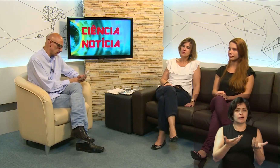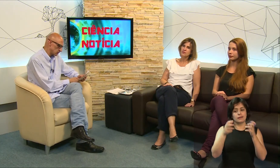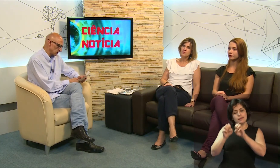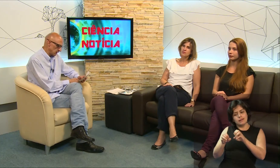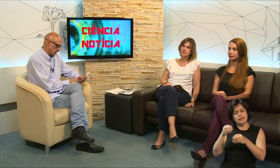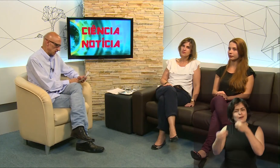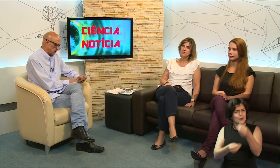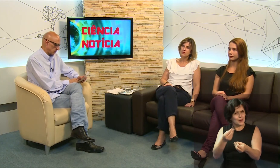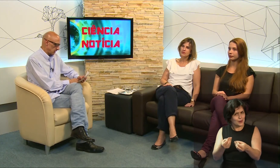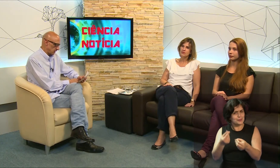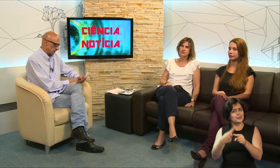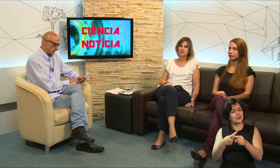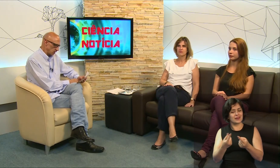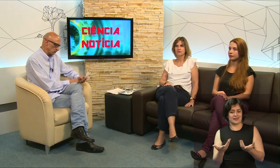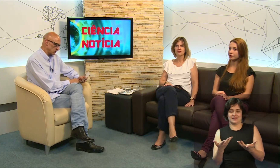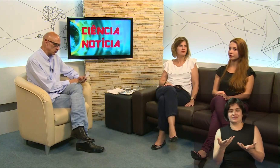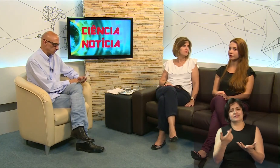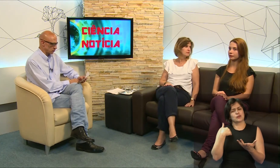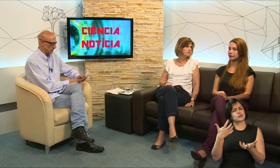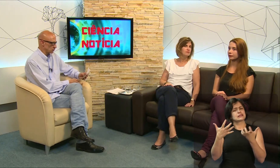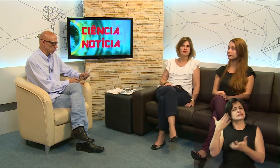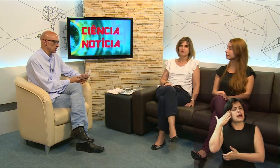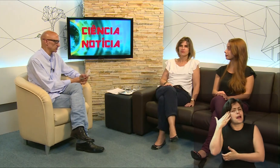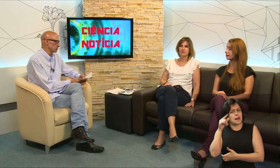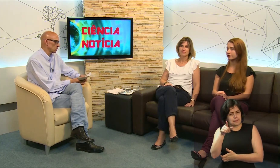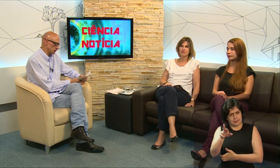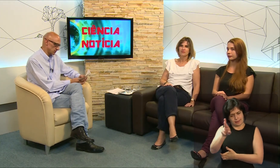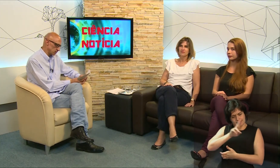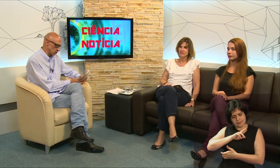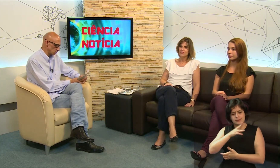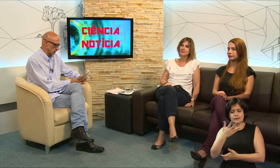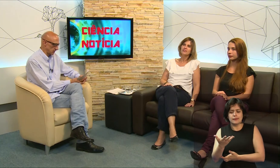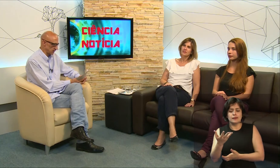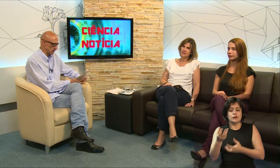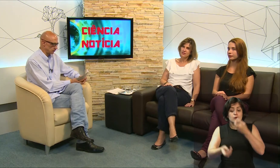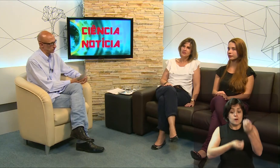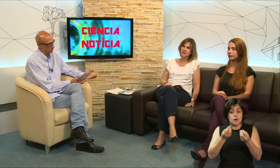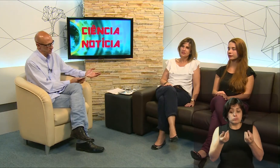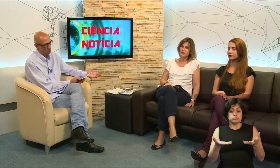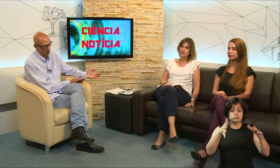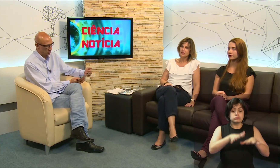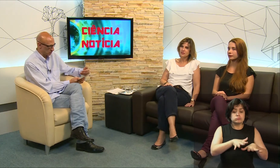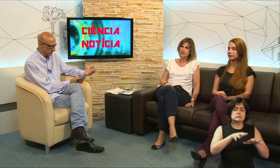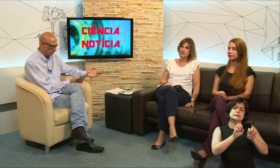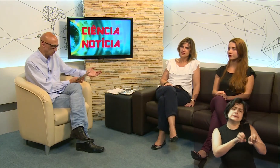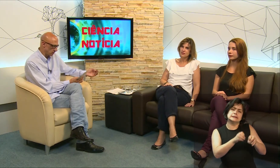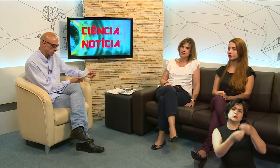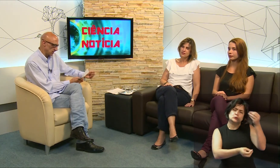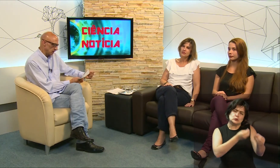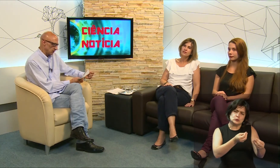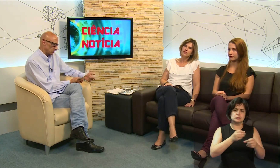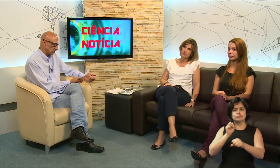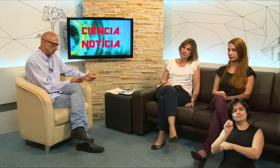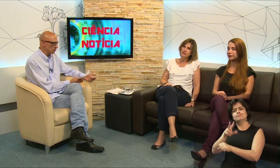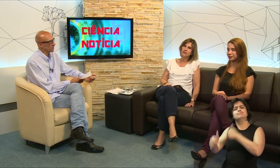vocês a inclusão de pessoas surdas no ensino público, principalmente, e no mercado